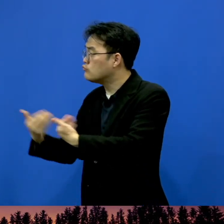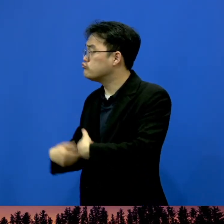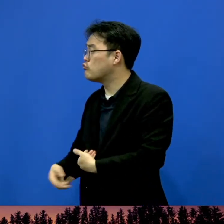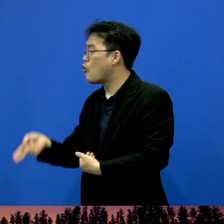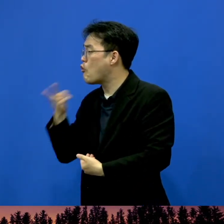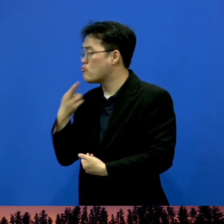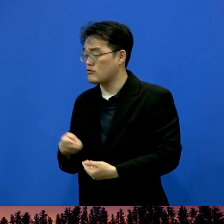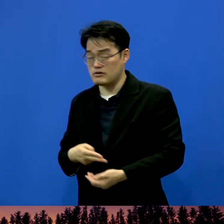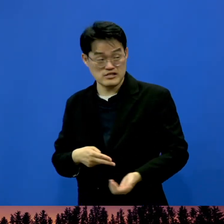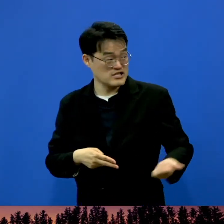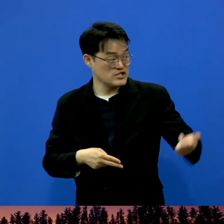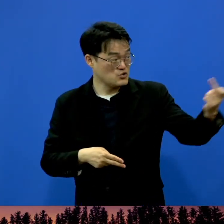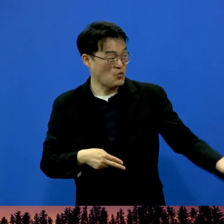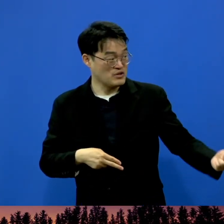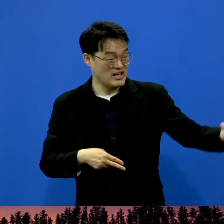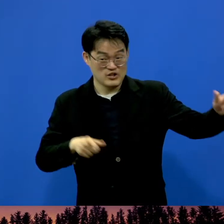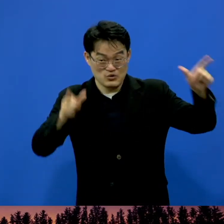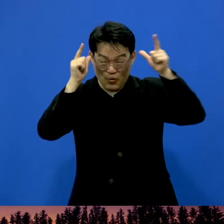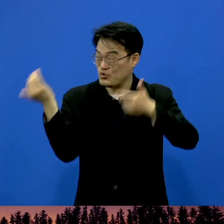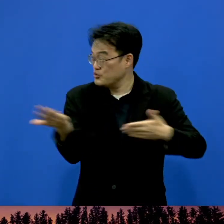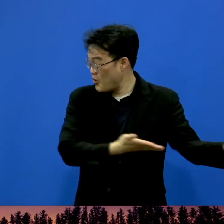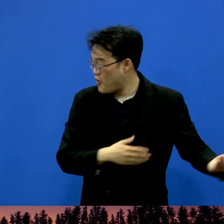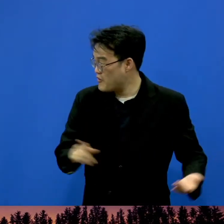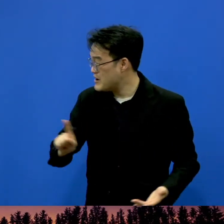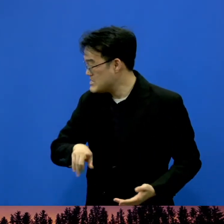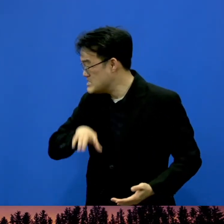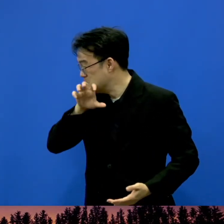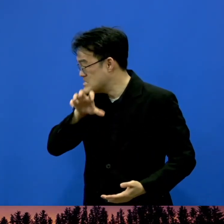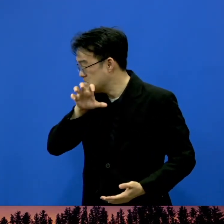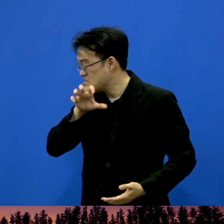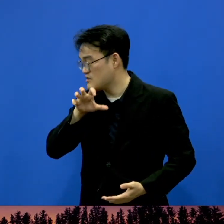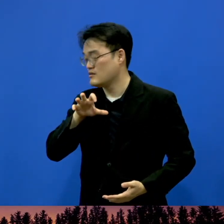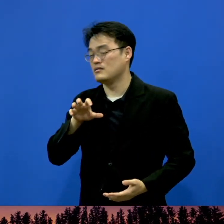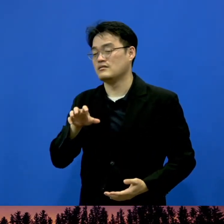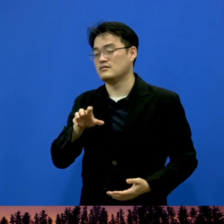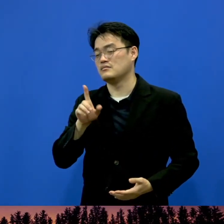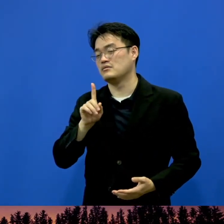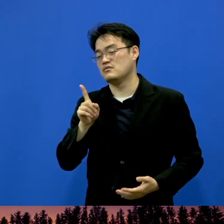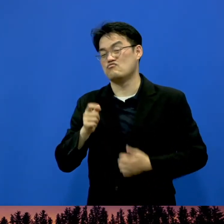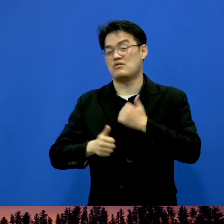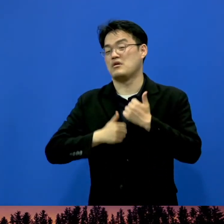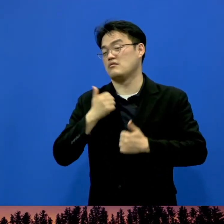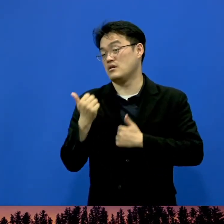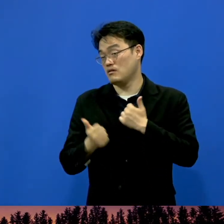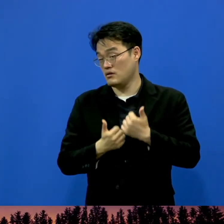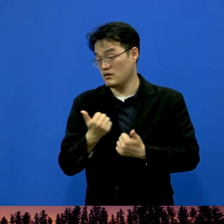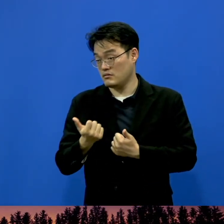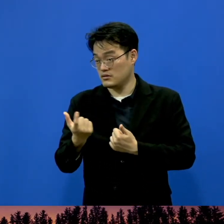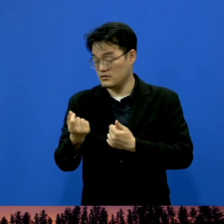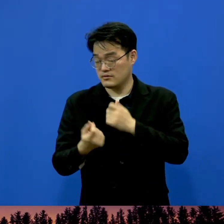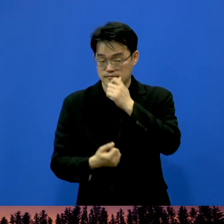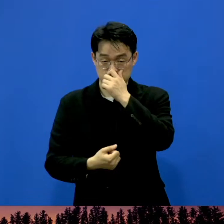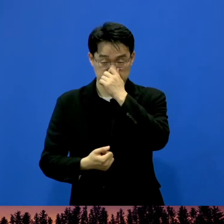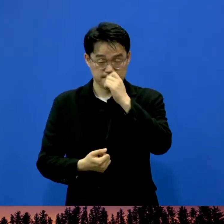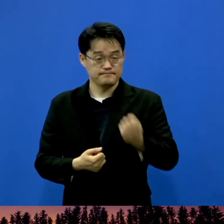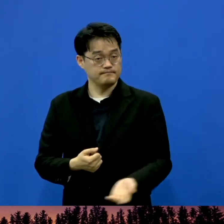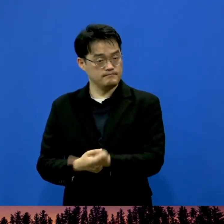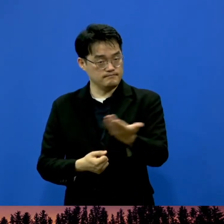지금 근데 자기 이 동생에게 살찐 송아지를 잡으니까 얼마나 열이 났겠어요. 근데 여러분